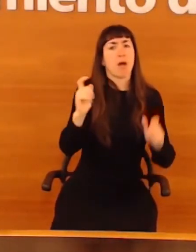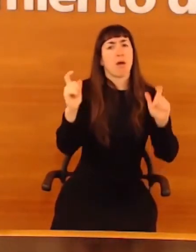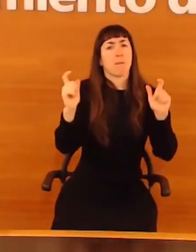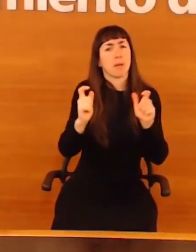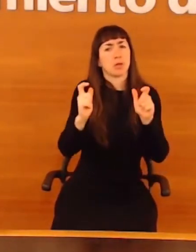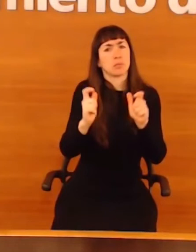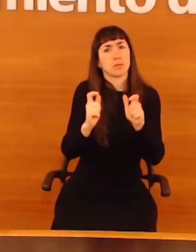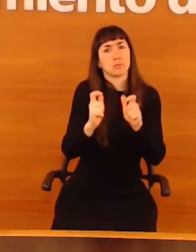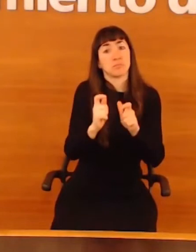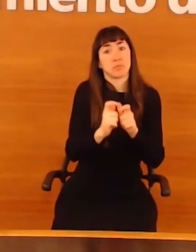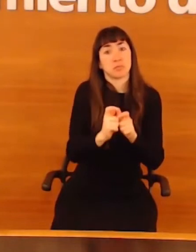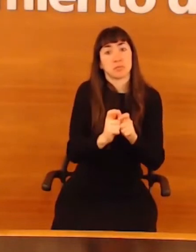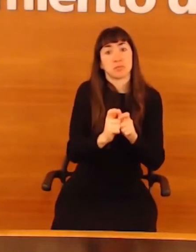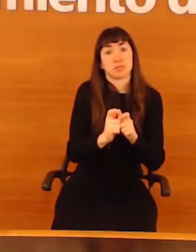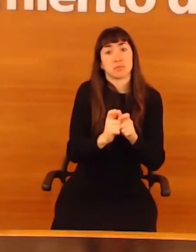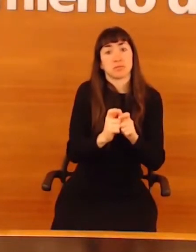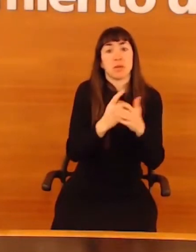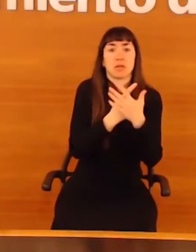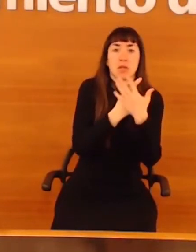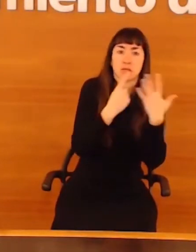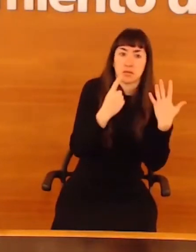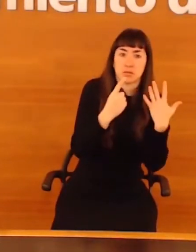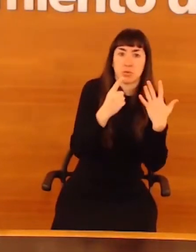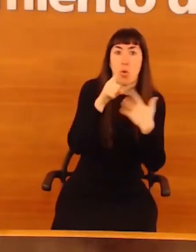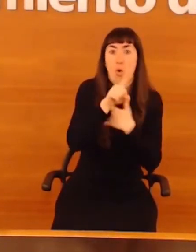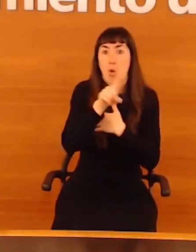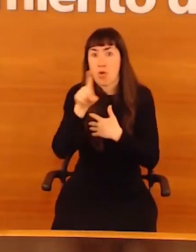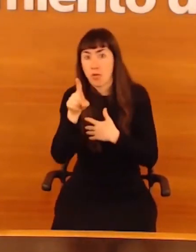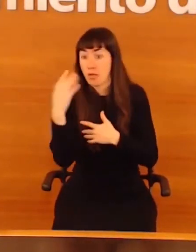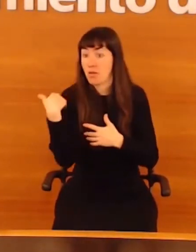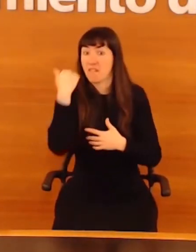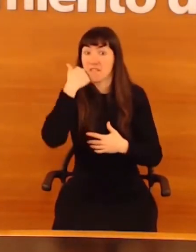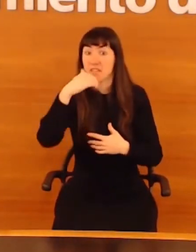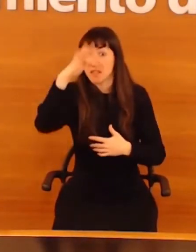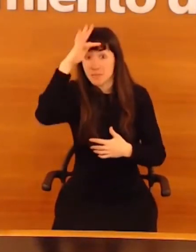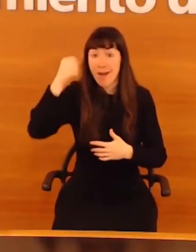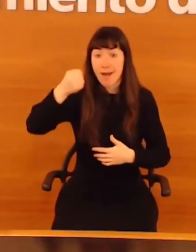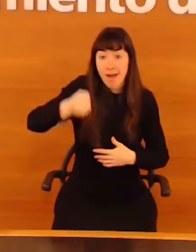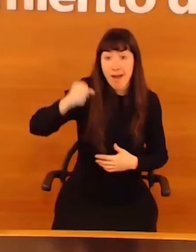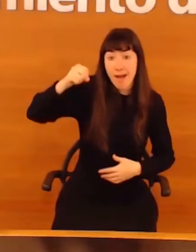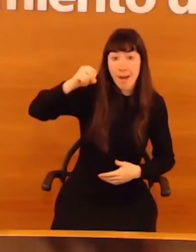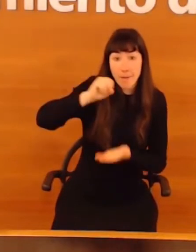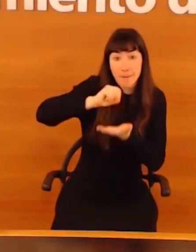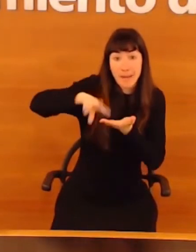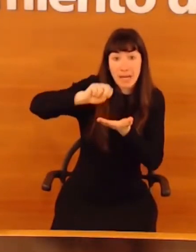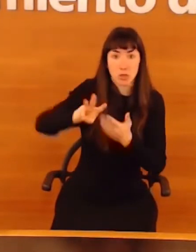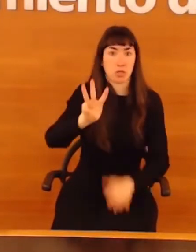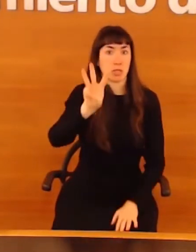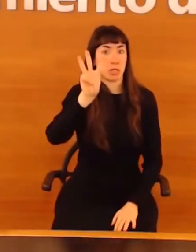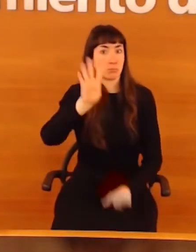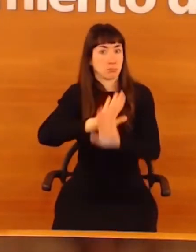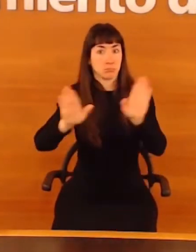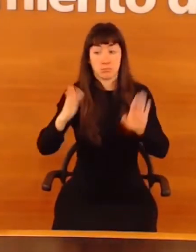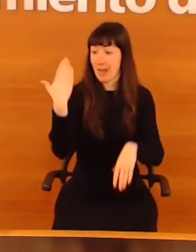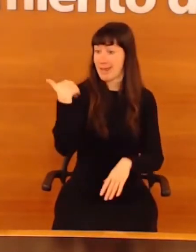gradualmente, de tal manera que hemos pasado de 16, 11, y en este fin de semana ha habido 3 peregrinos alojados que en la mañana de